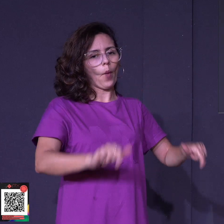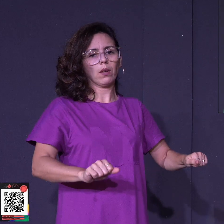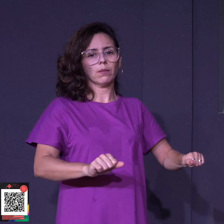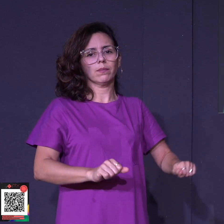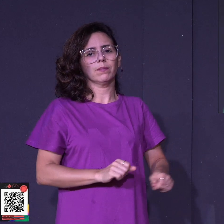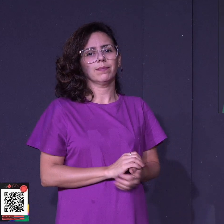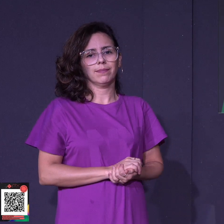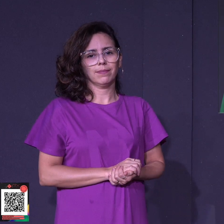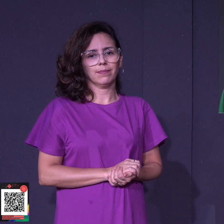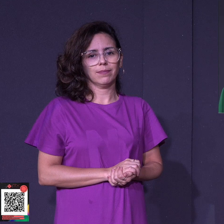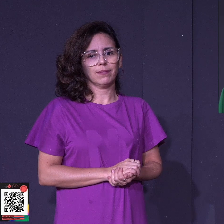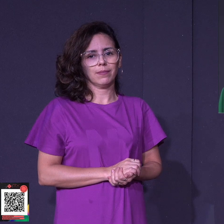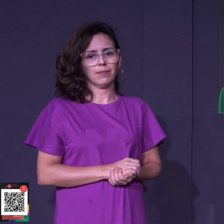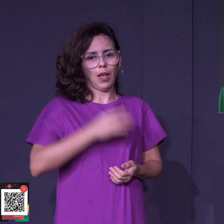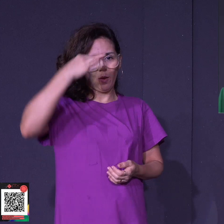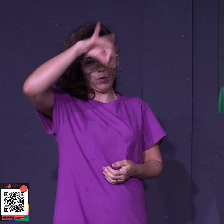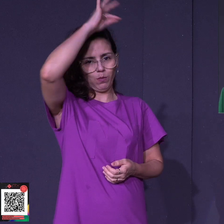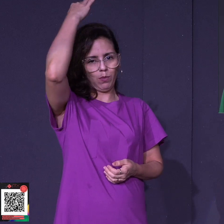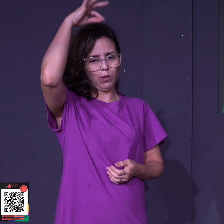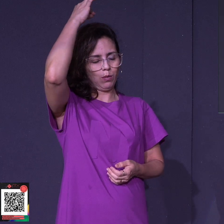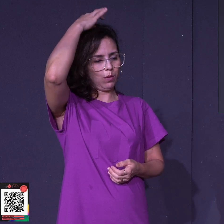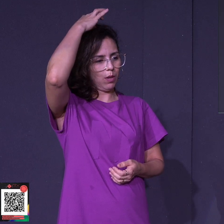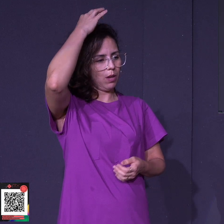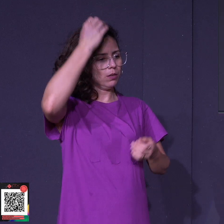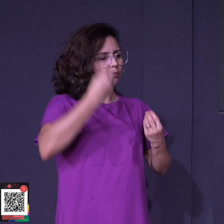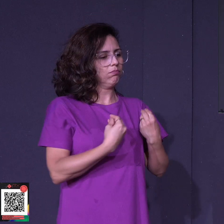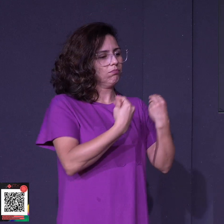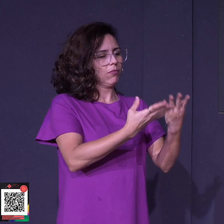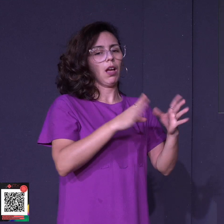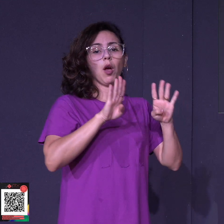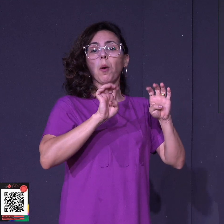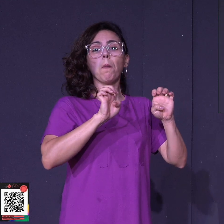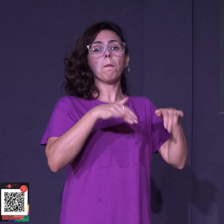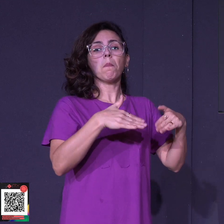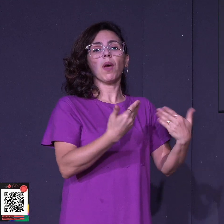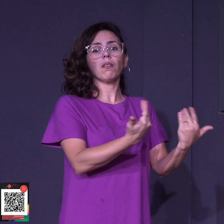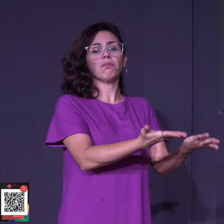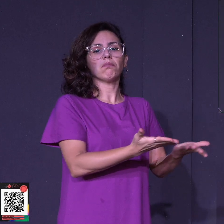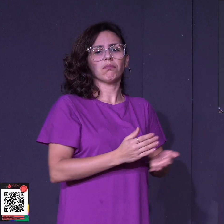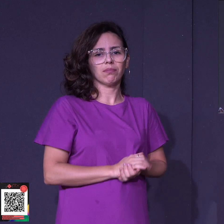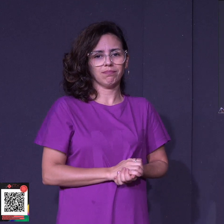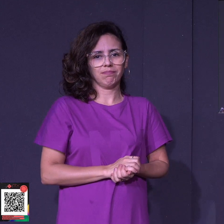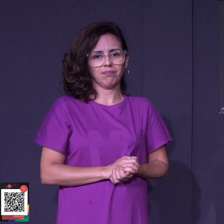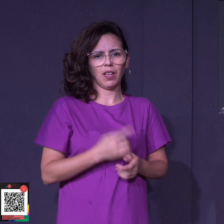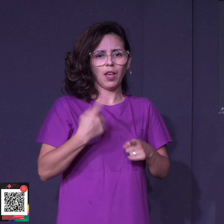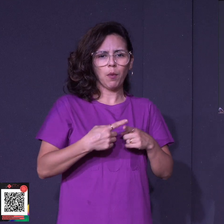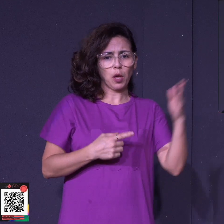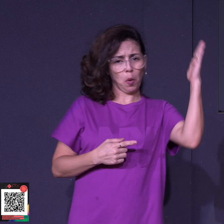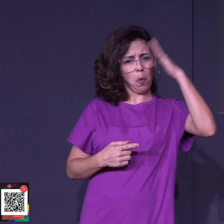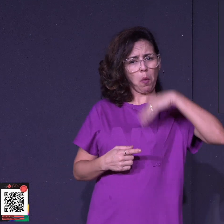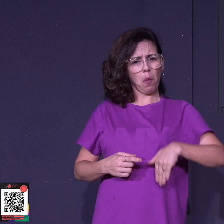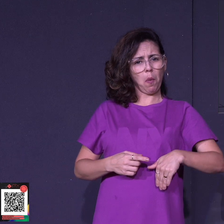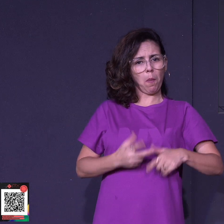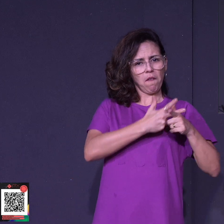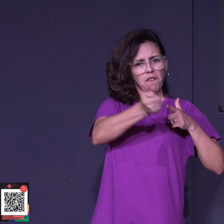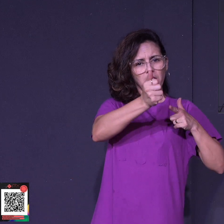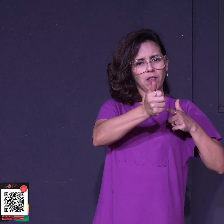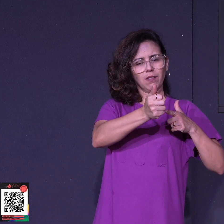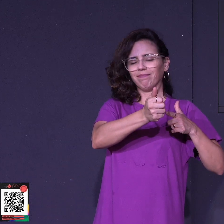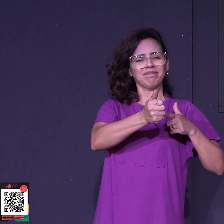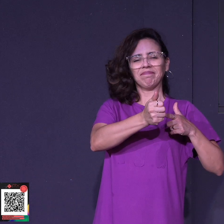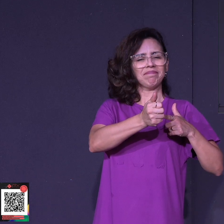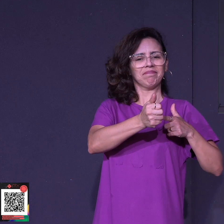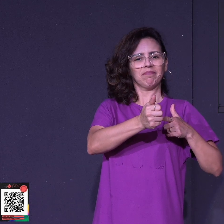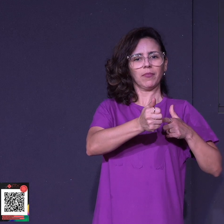Foi lá que você lavou a sua alma quando você paga o mal com o mal. O mal venceu. E ninguém